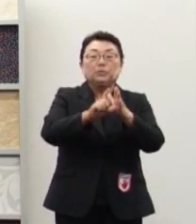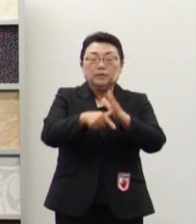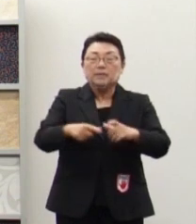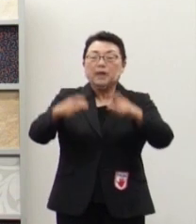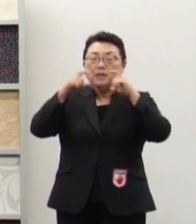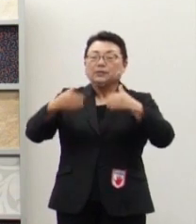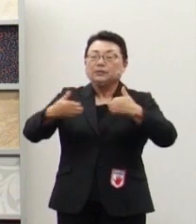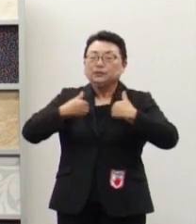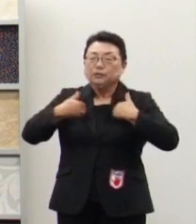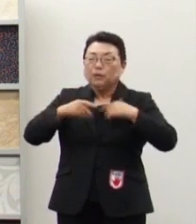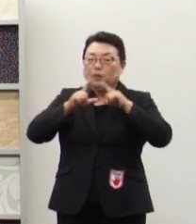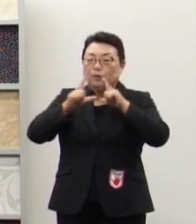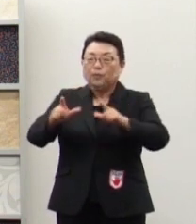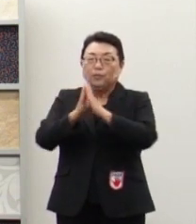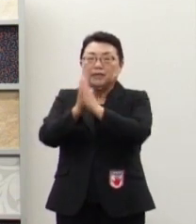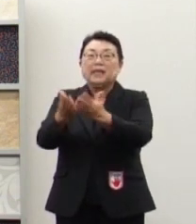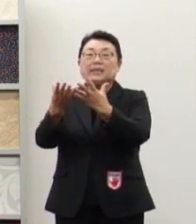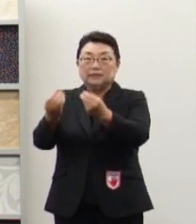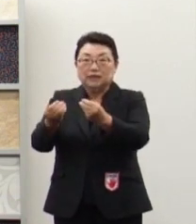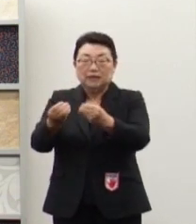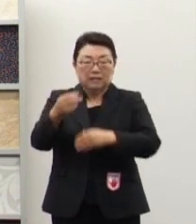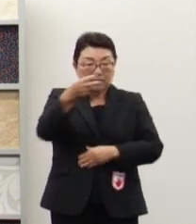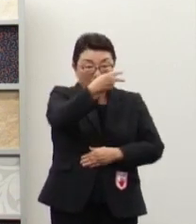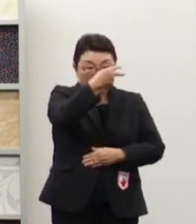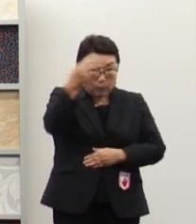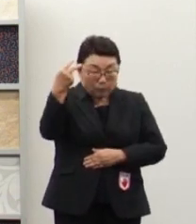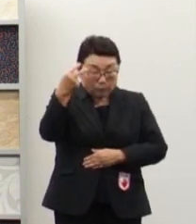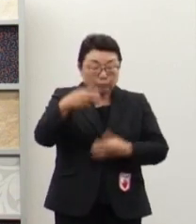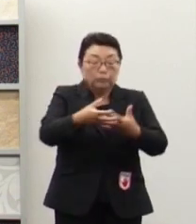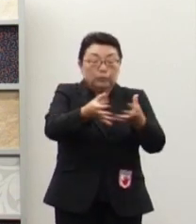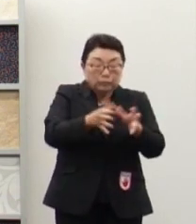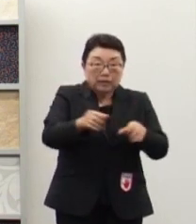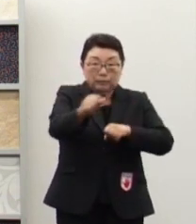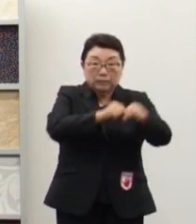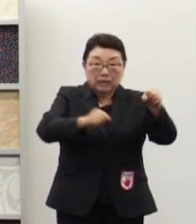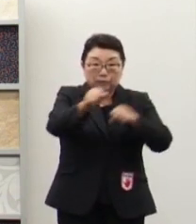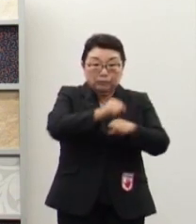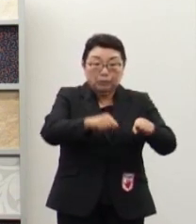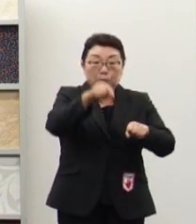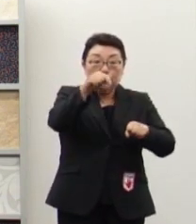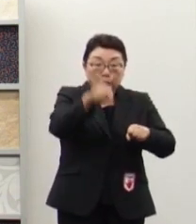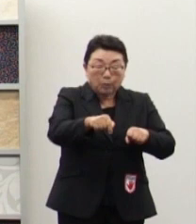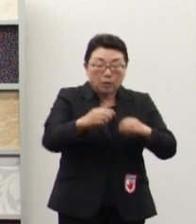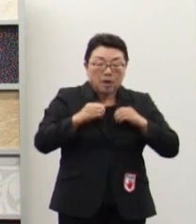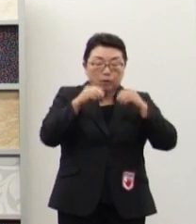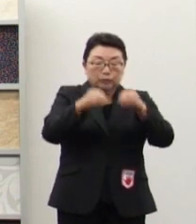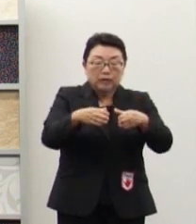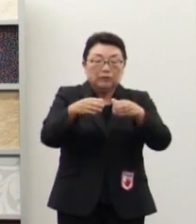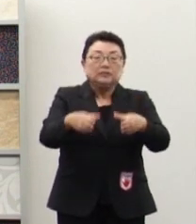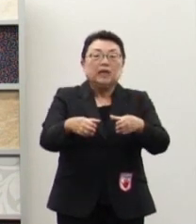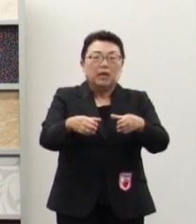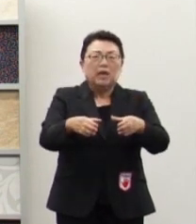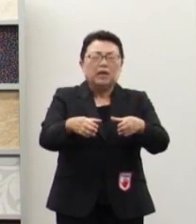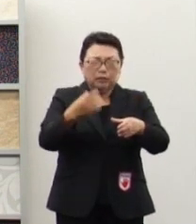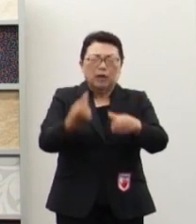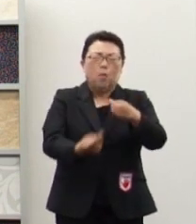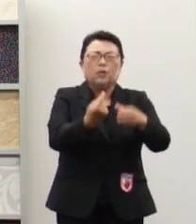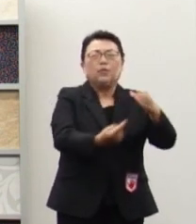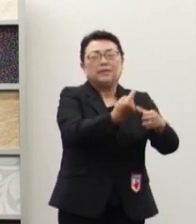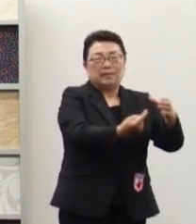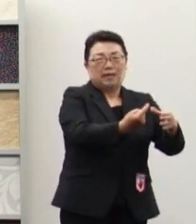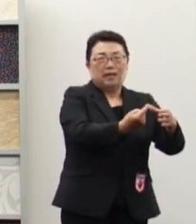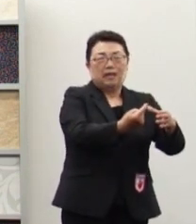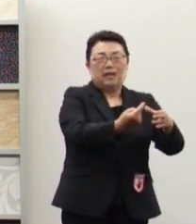のあたりでは、高校の特に部活動に起因する、クラスターというものが頻発しておりました。その